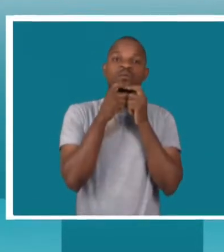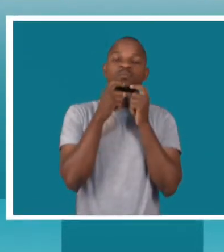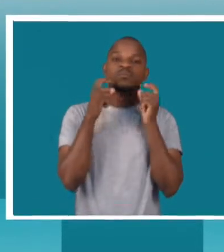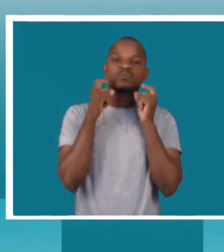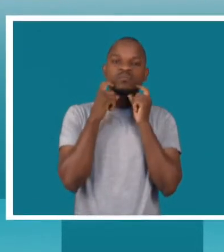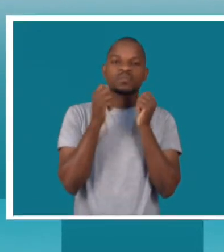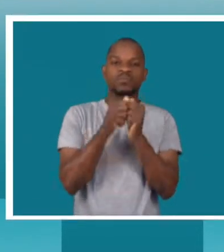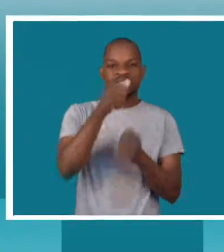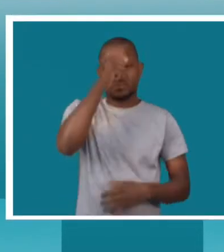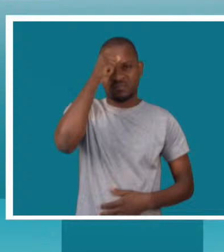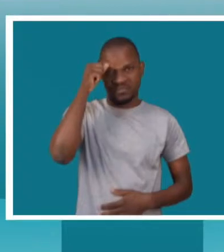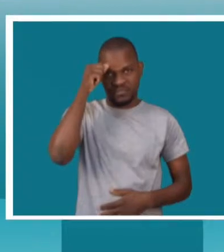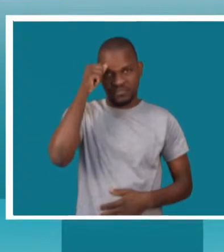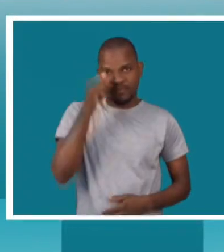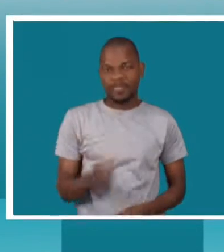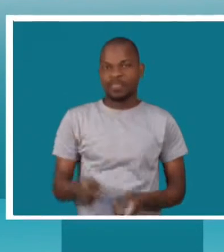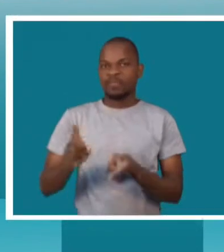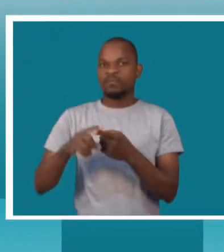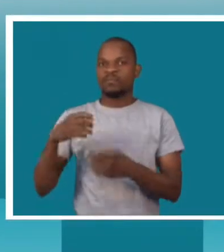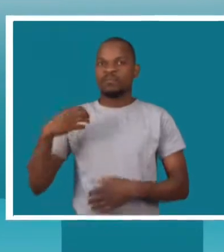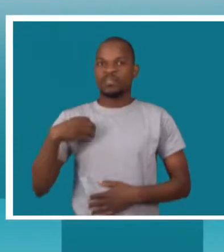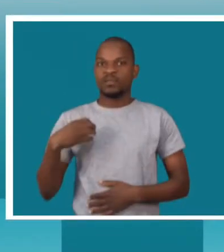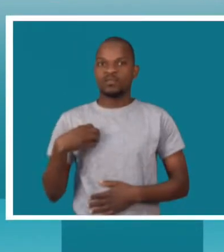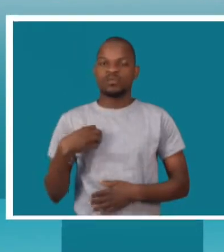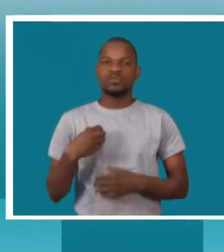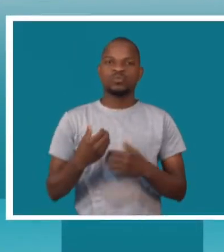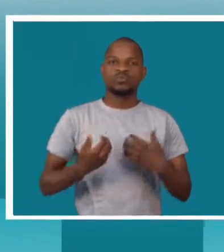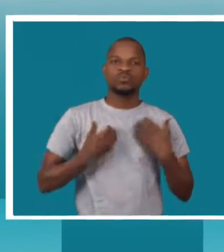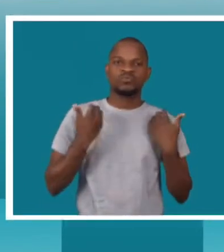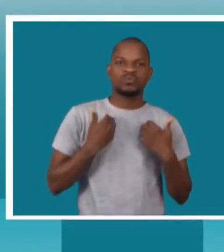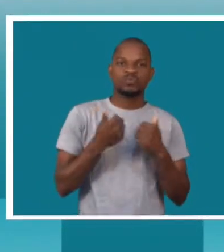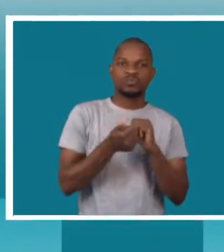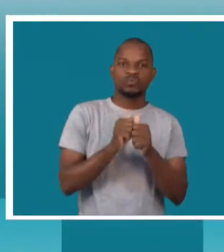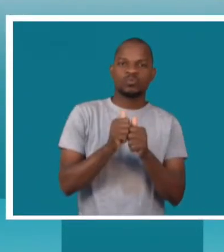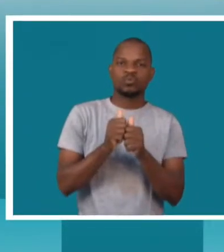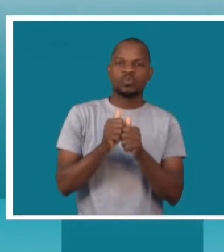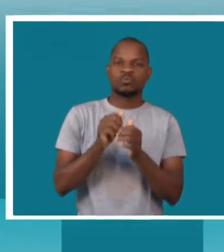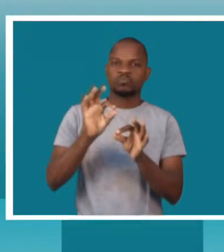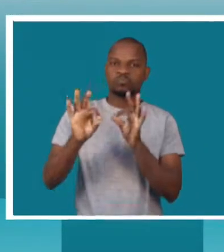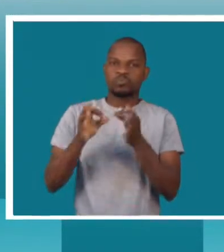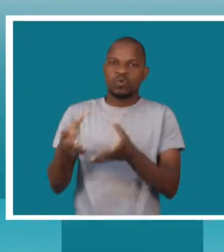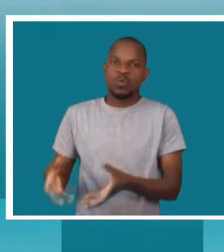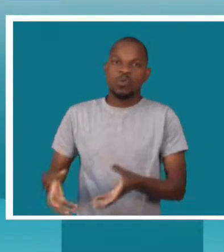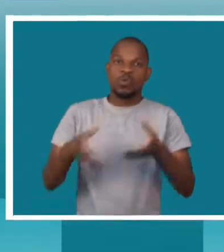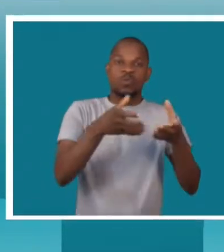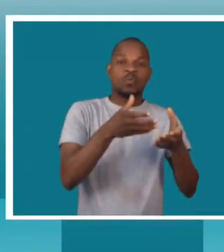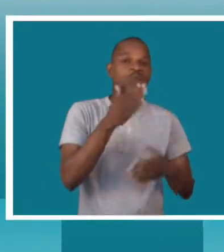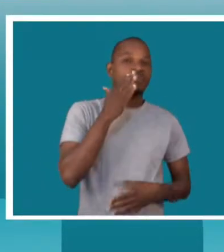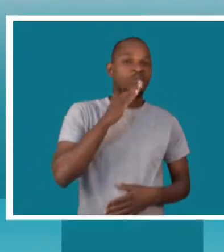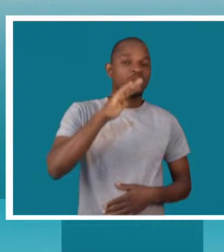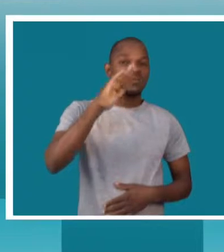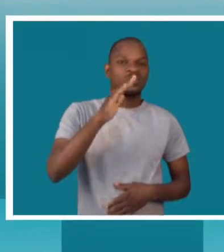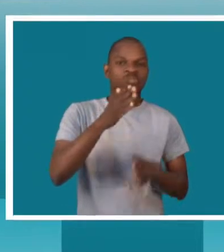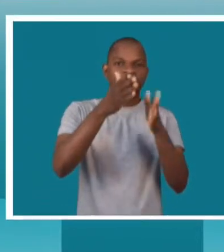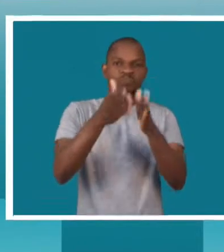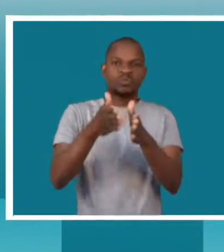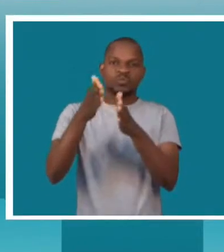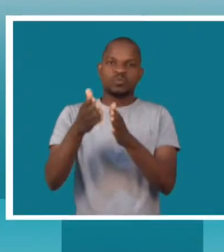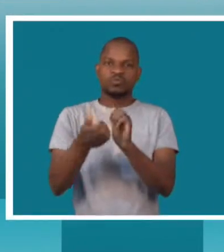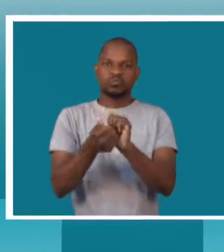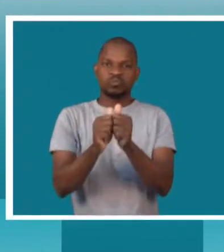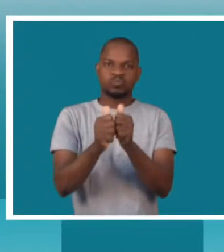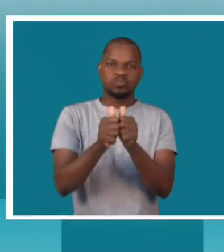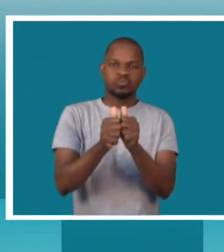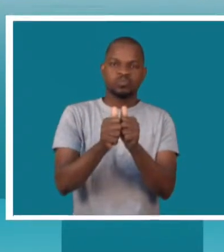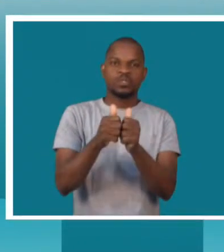sendo um pouco difícil. O Ministério da Juventude do Esporte tem premiado os melhores atletas que têm ganhado